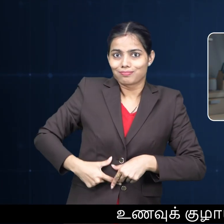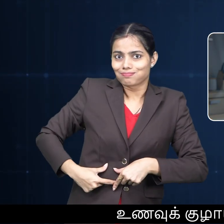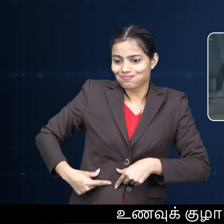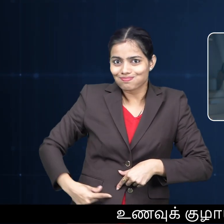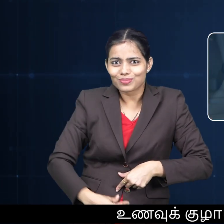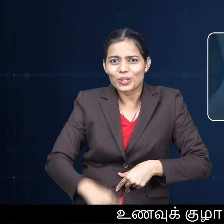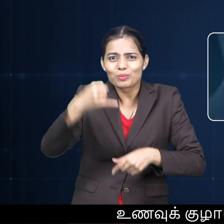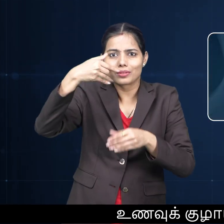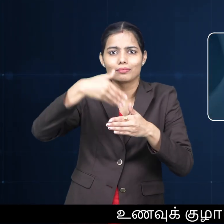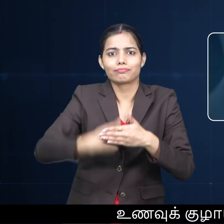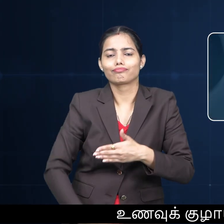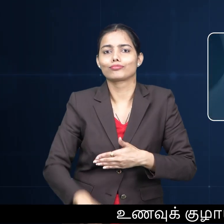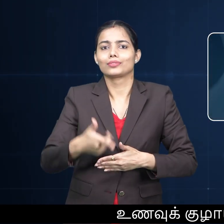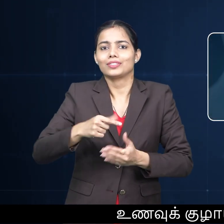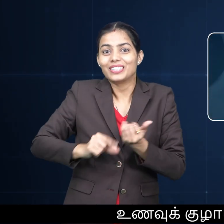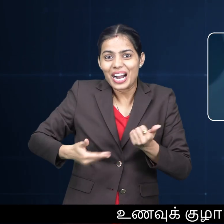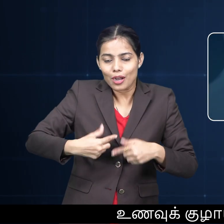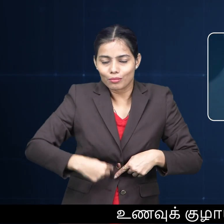வேண்டும்.